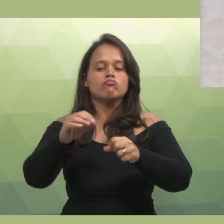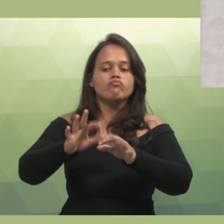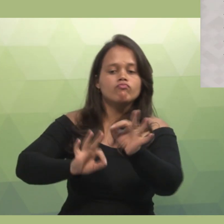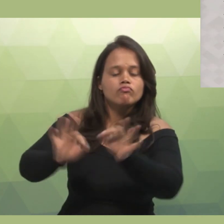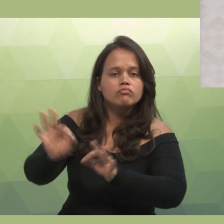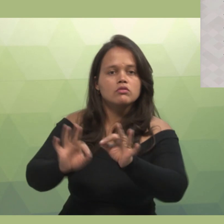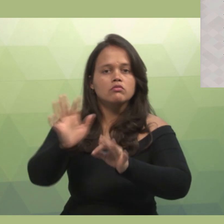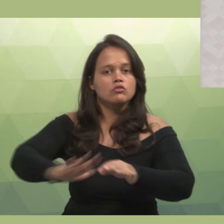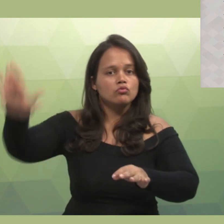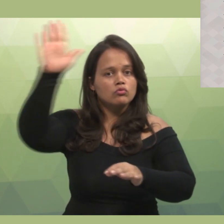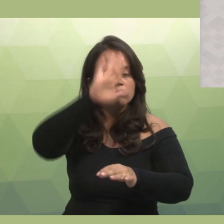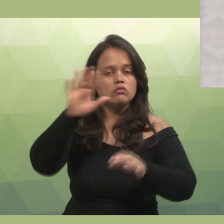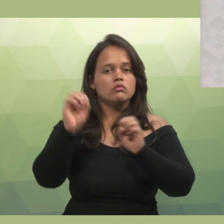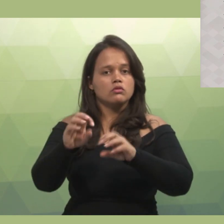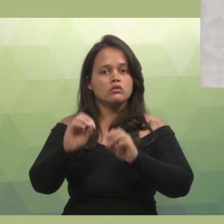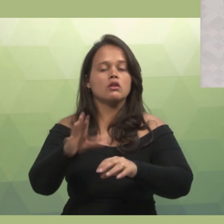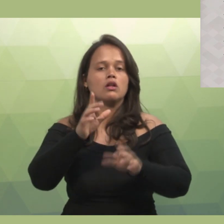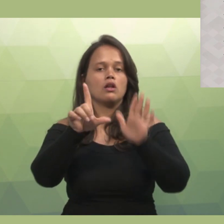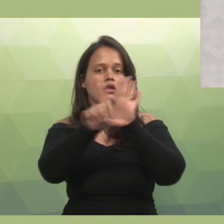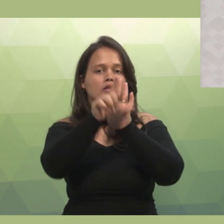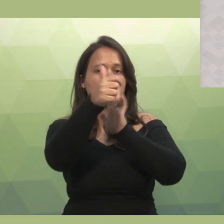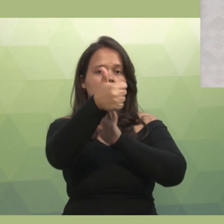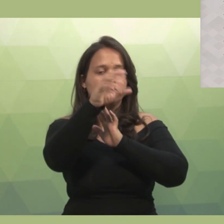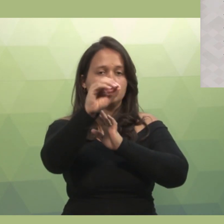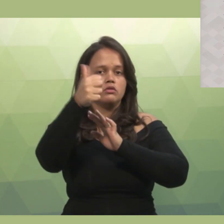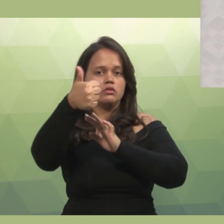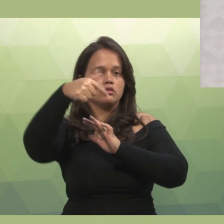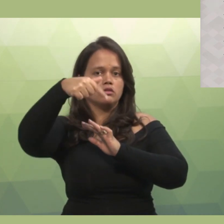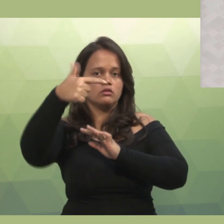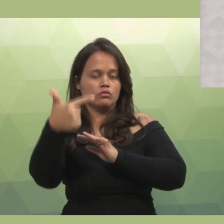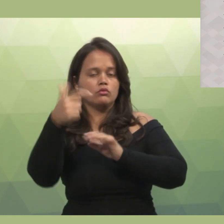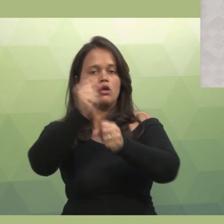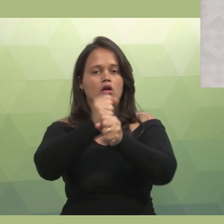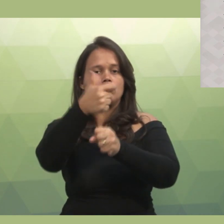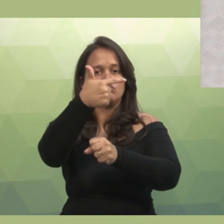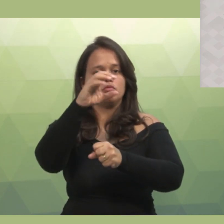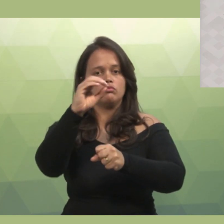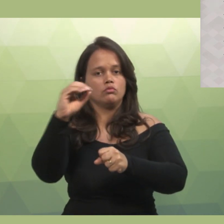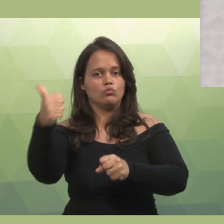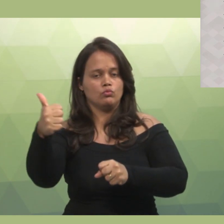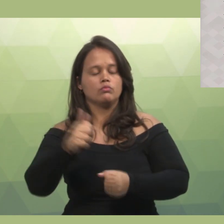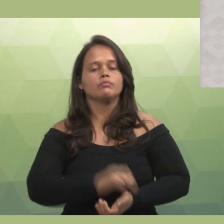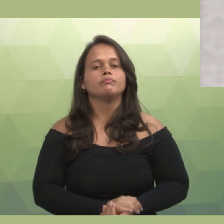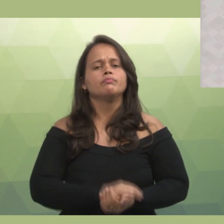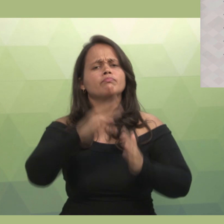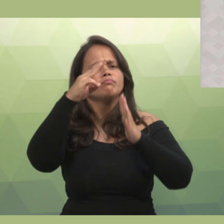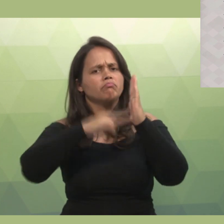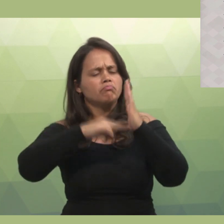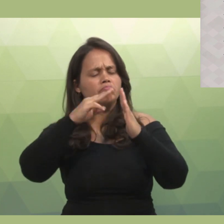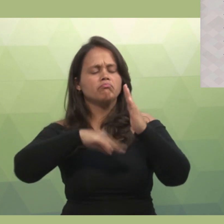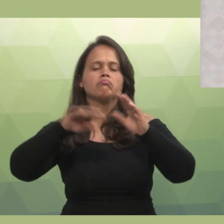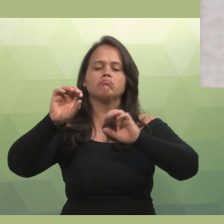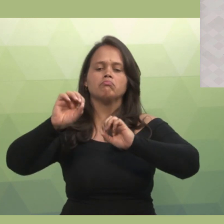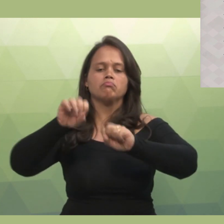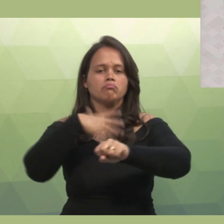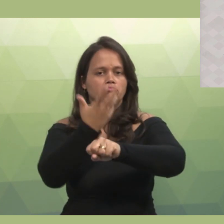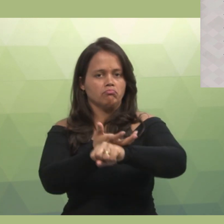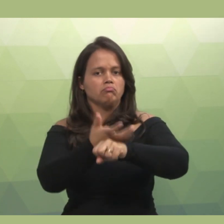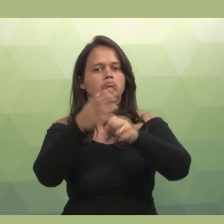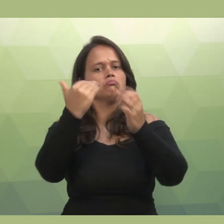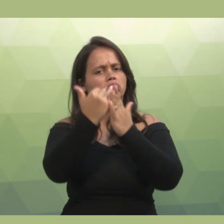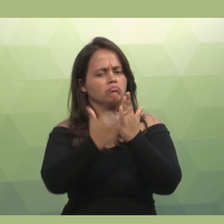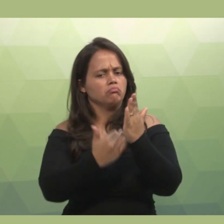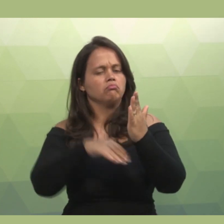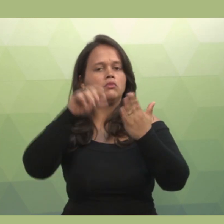de leitura, participação nos fóruns e chats, além de realização das avaliações e